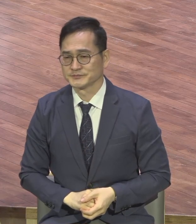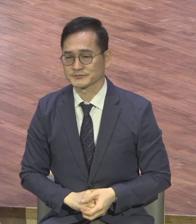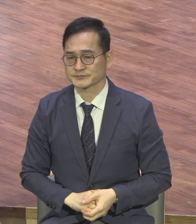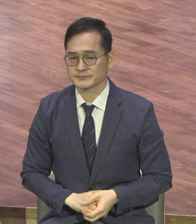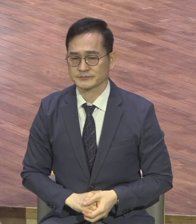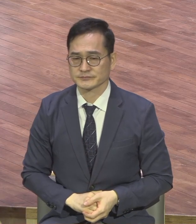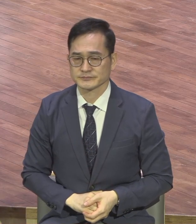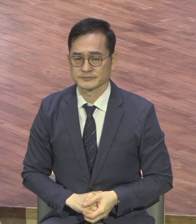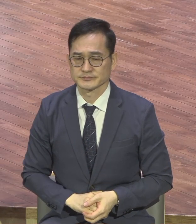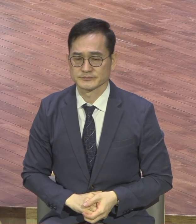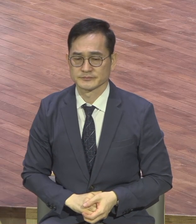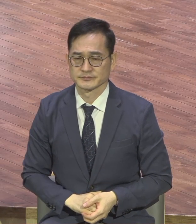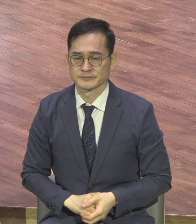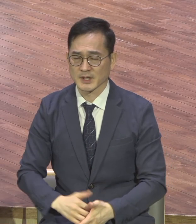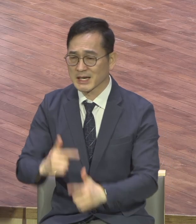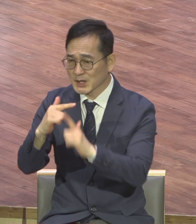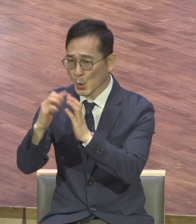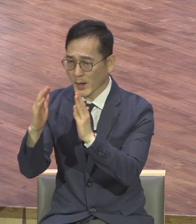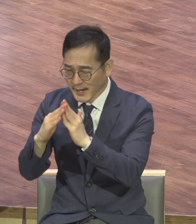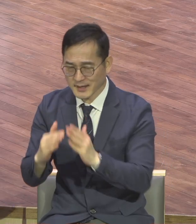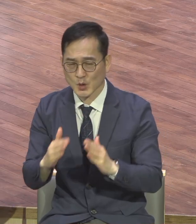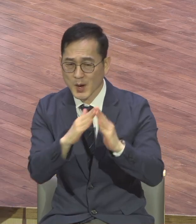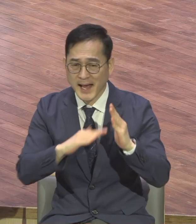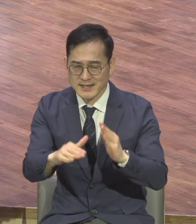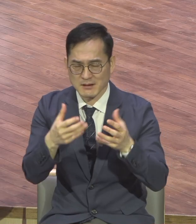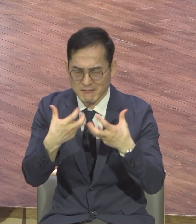두 개 깨는 거예요. 교회 가정.